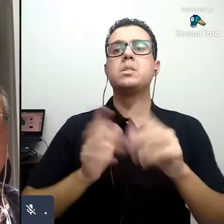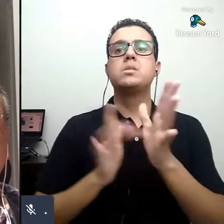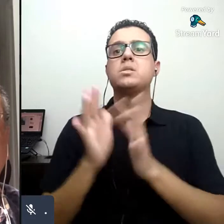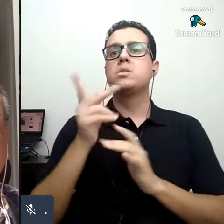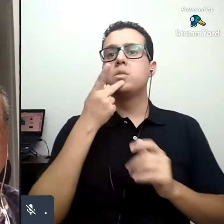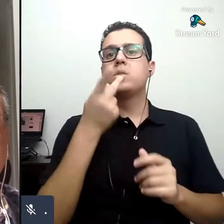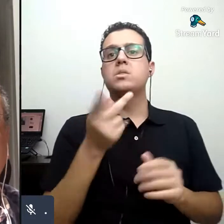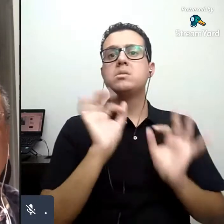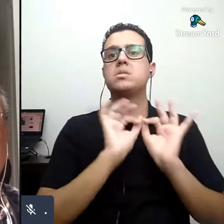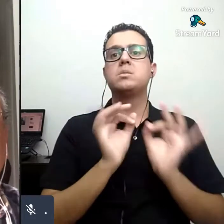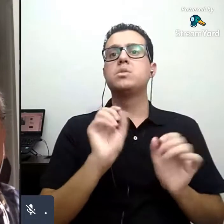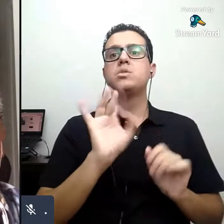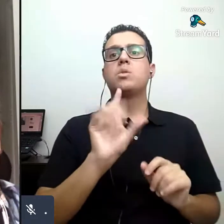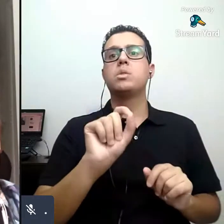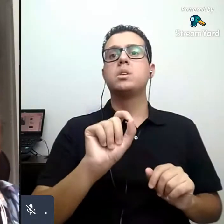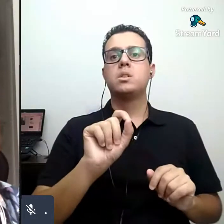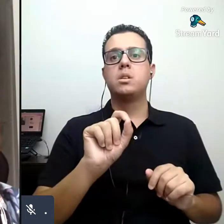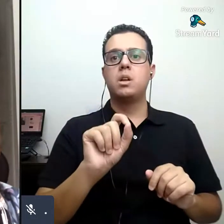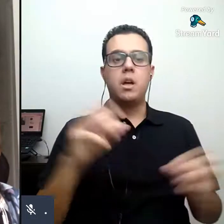agora tire o vinho.